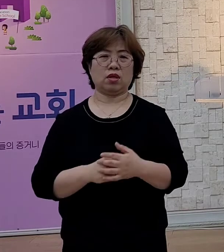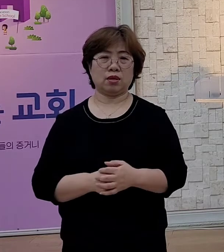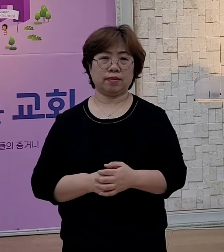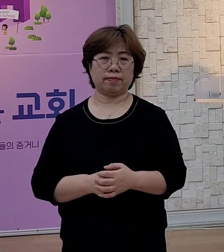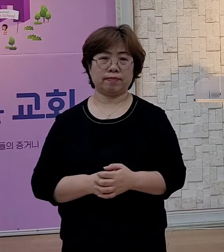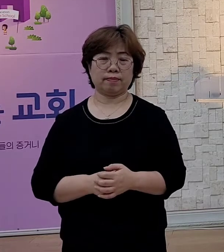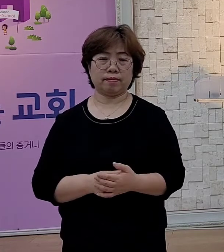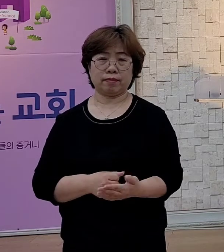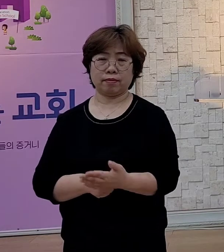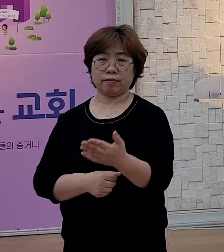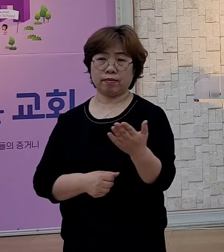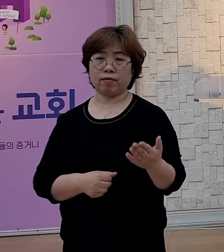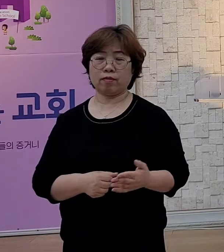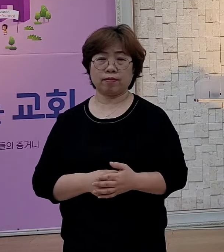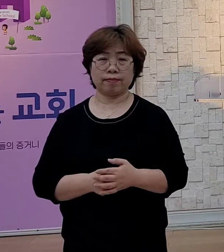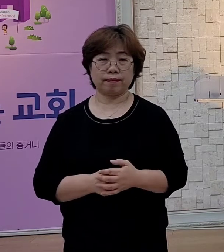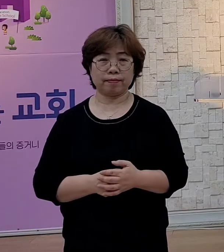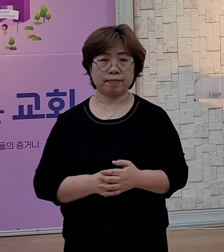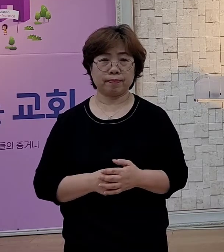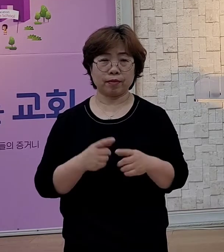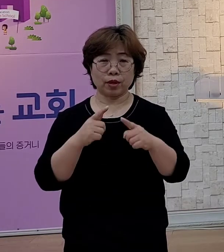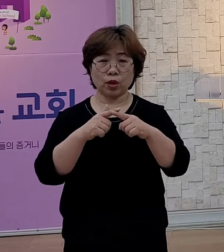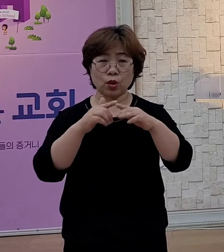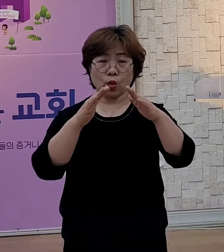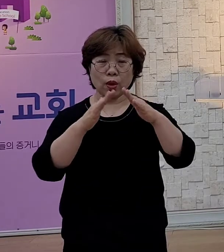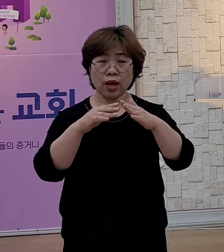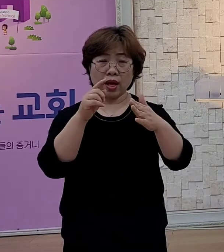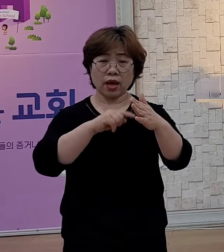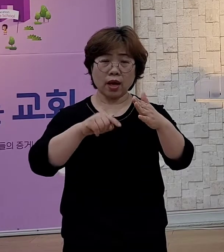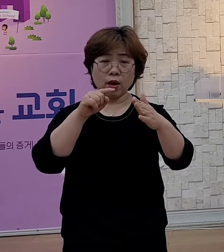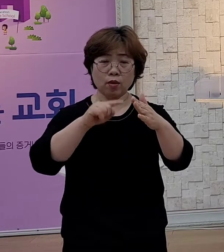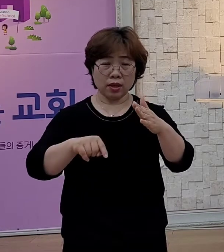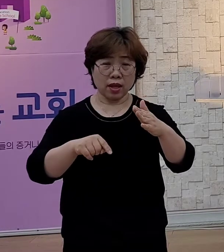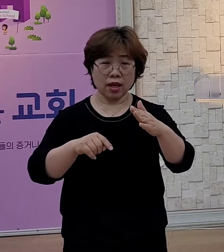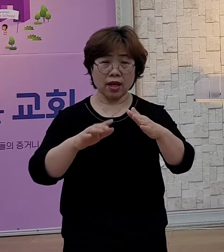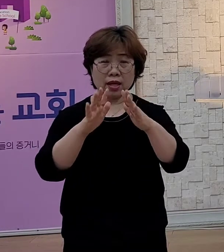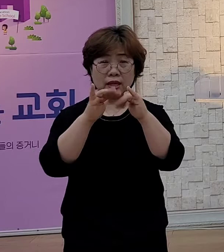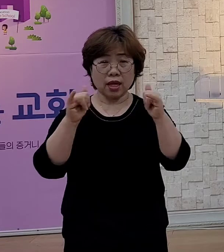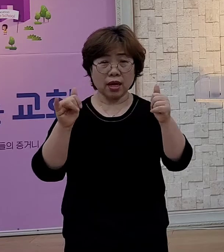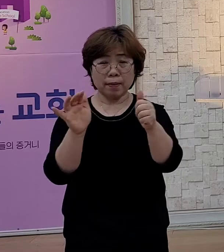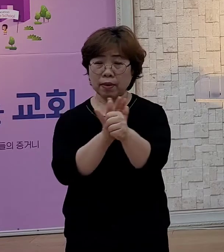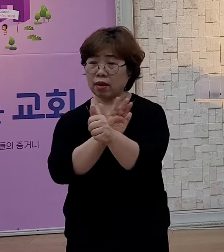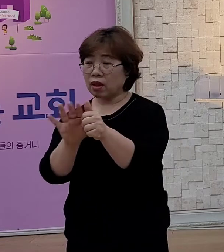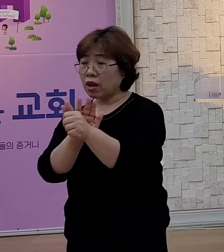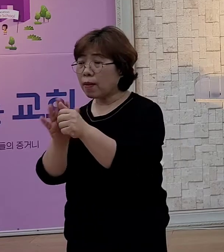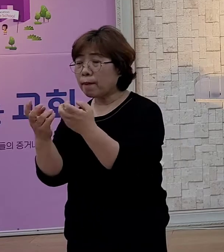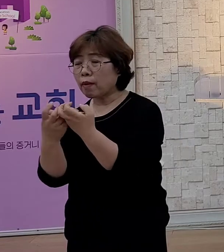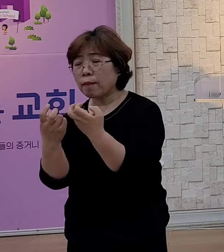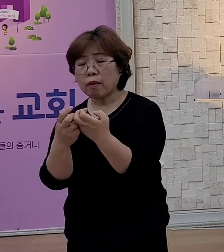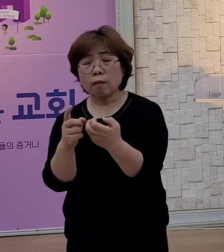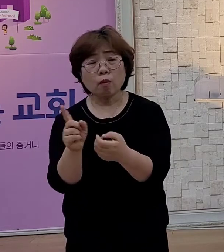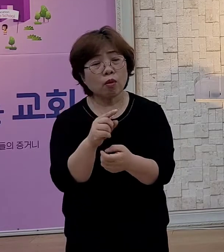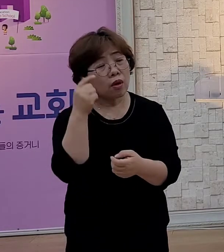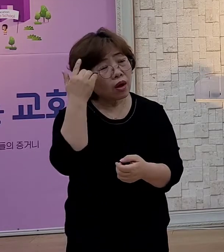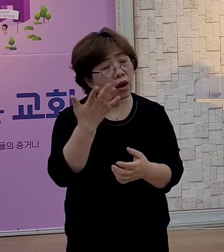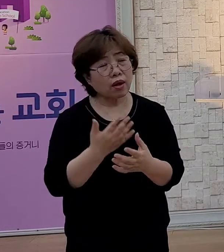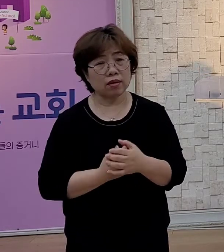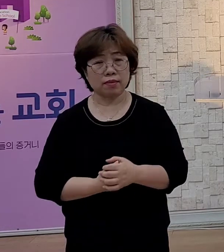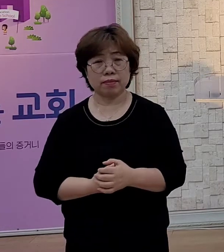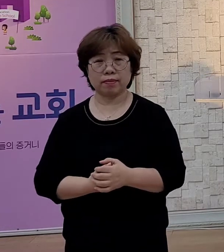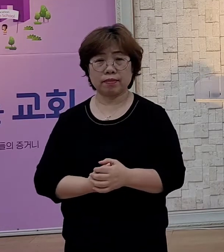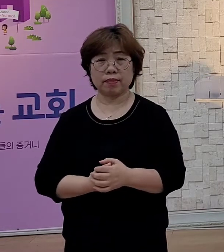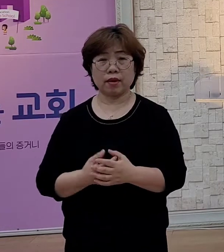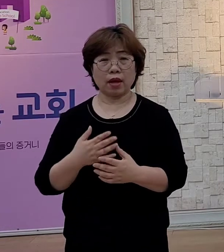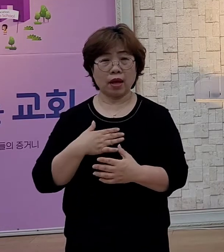여러분 교회에서 사람을 어떻게 대하세요? 여기 옆에 있는 분들 다 있잖아요. 이 분들을 내가